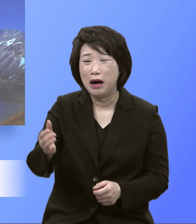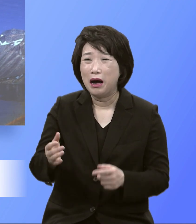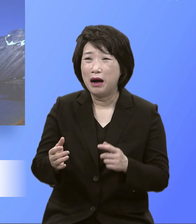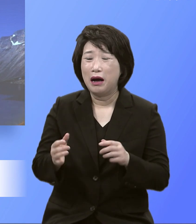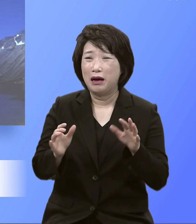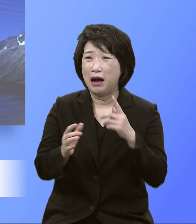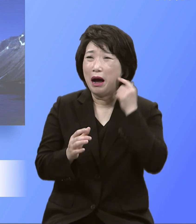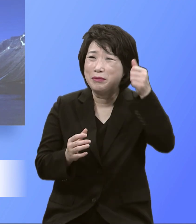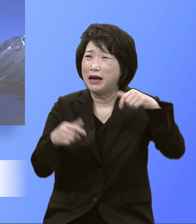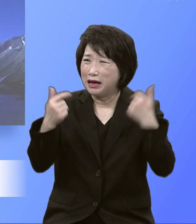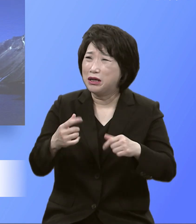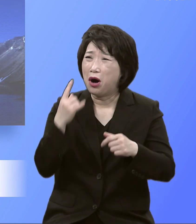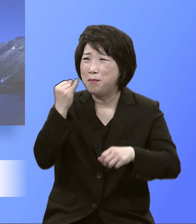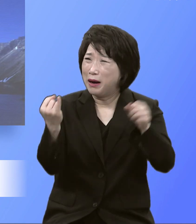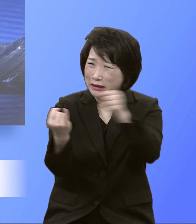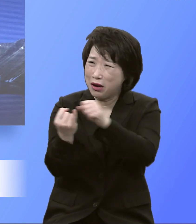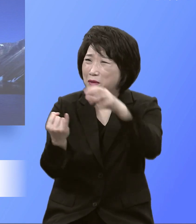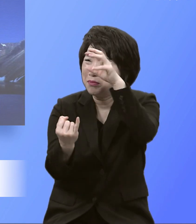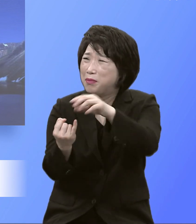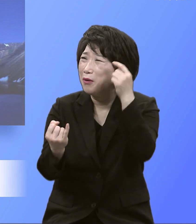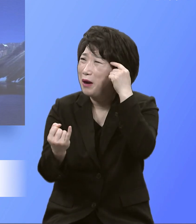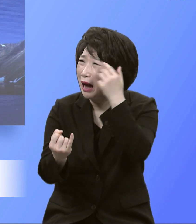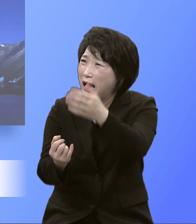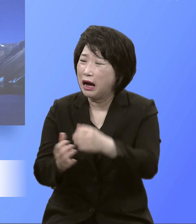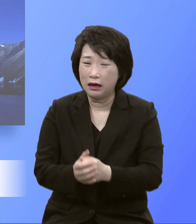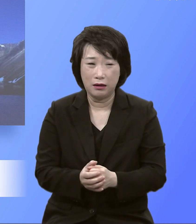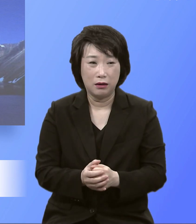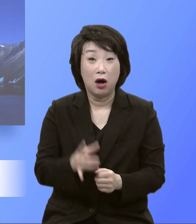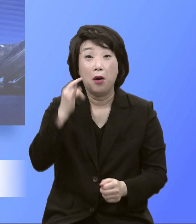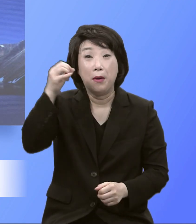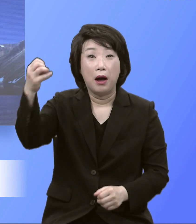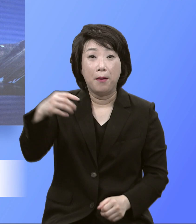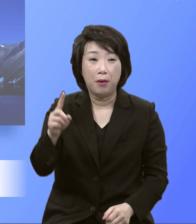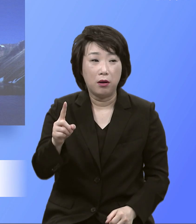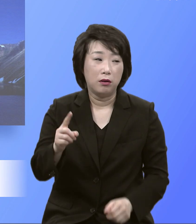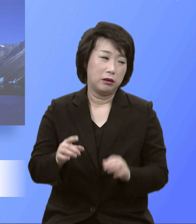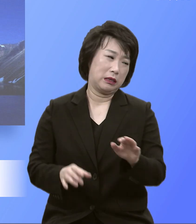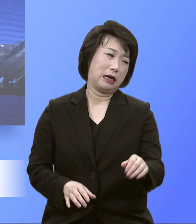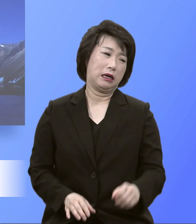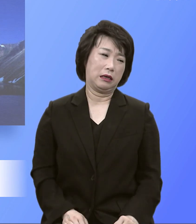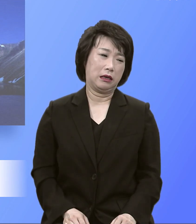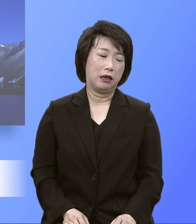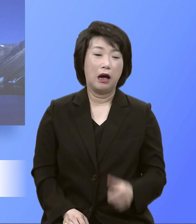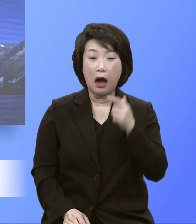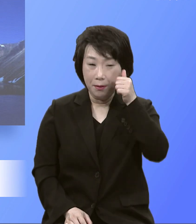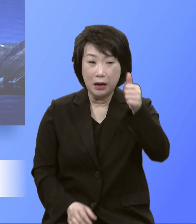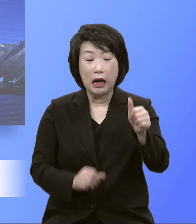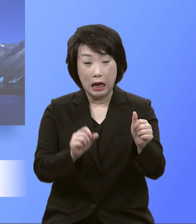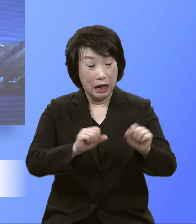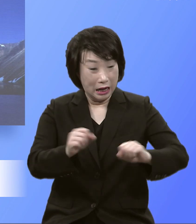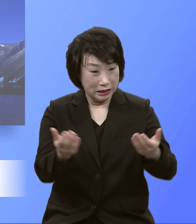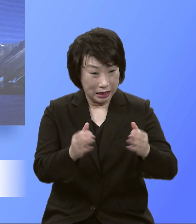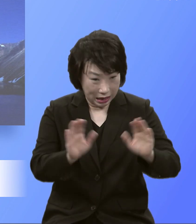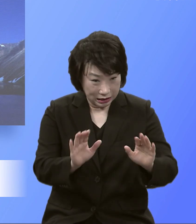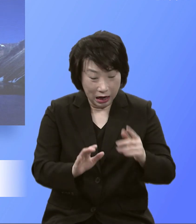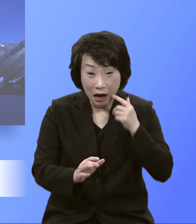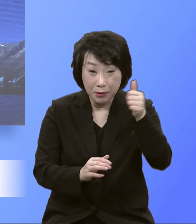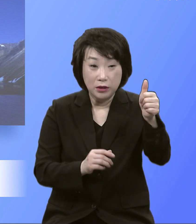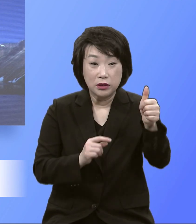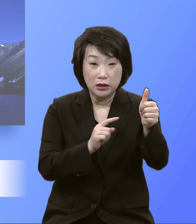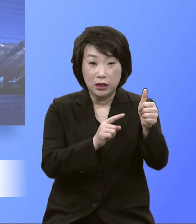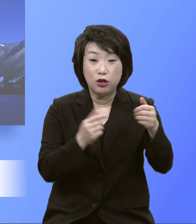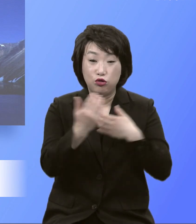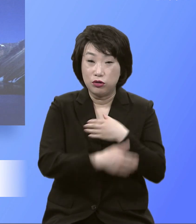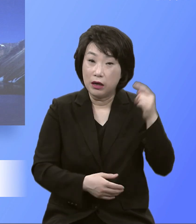엄마가 하시는 말씀이, 그 아버지가 하는 것까지 아니야. 아버지 육신의